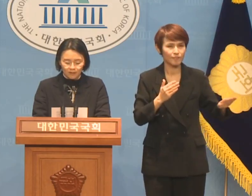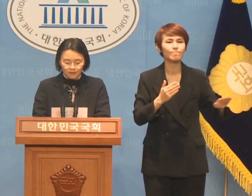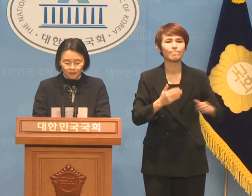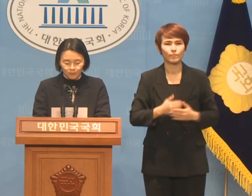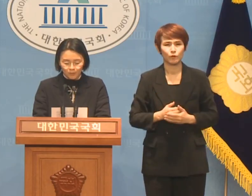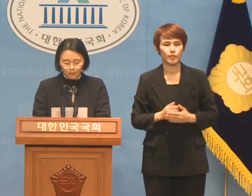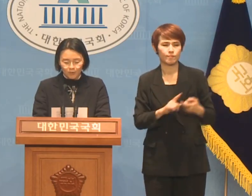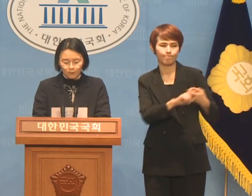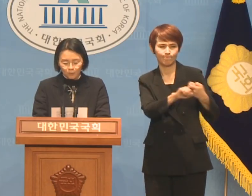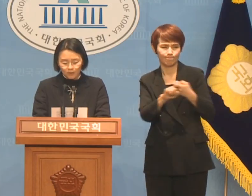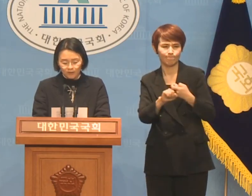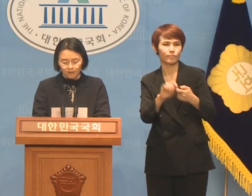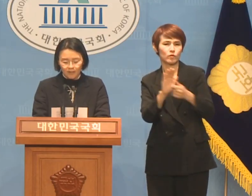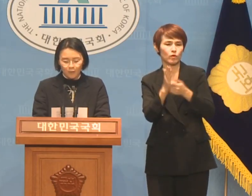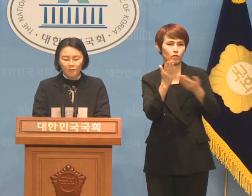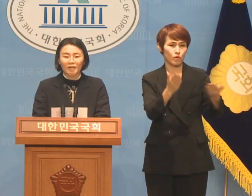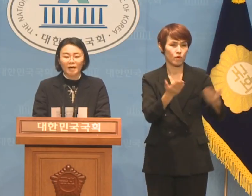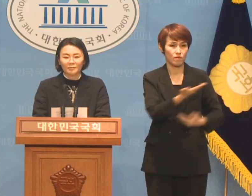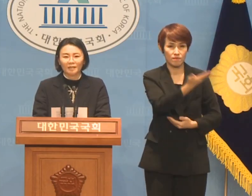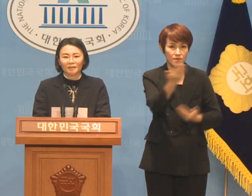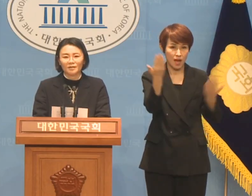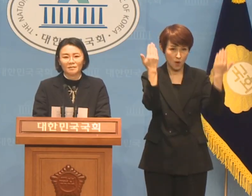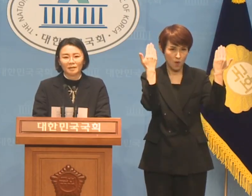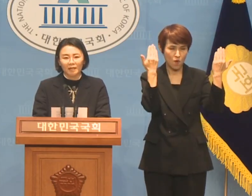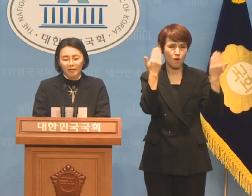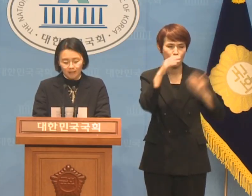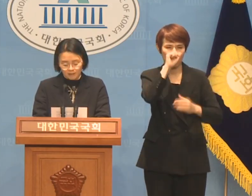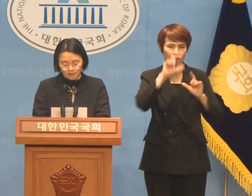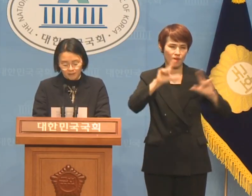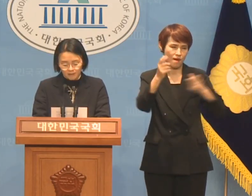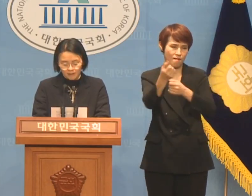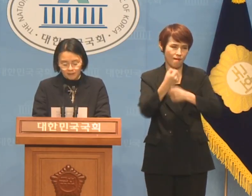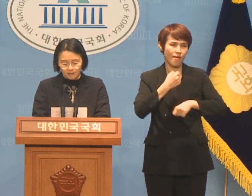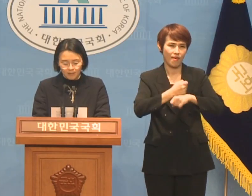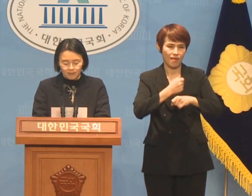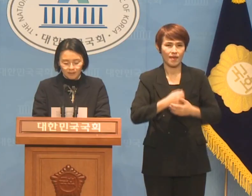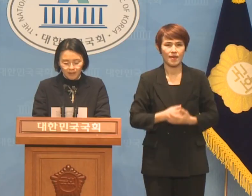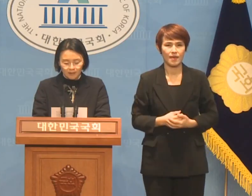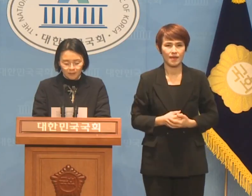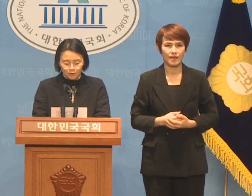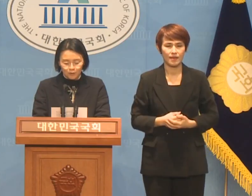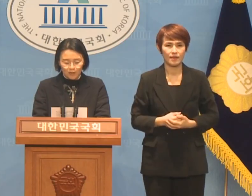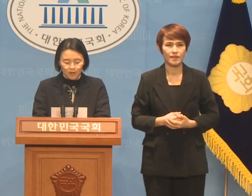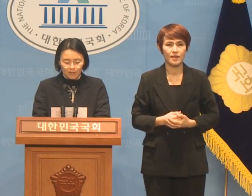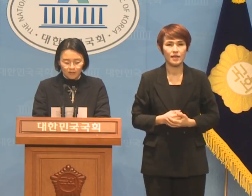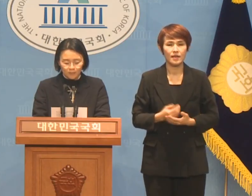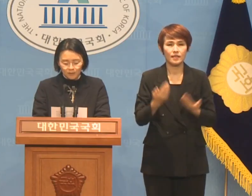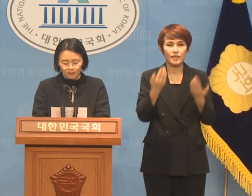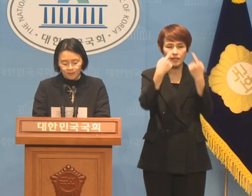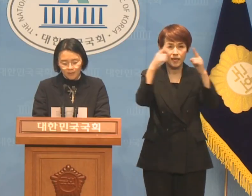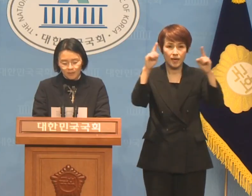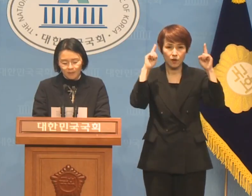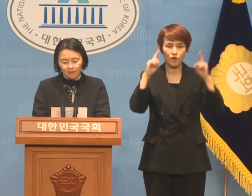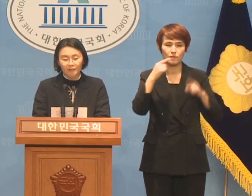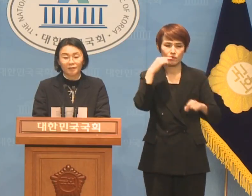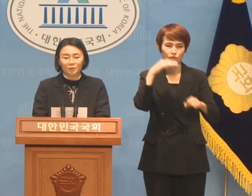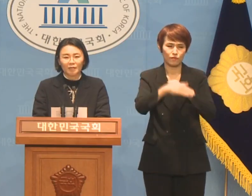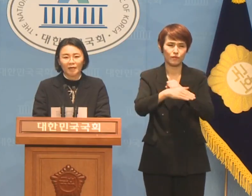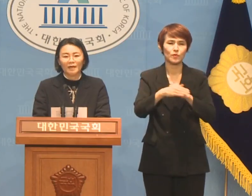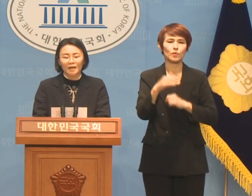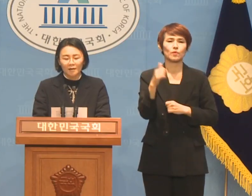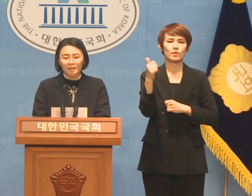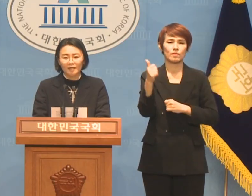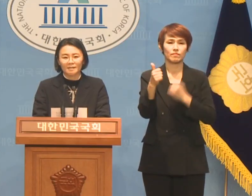강력한 연대로 동덕여대의 봄을 앞당길 것입니다. 끝까지 대학 민주화와 성평등 사회를 만들기